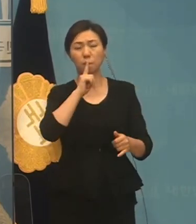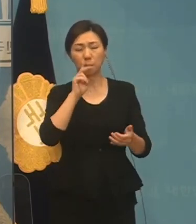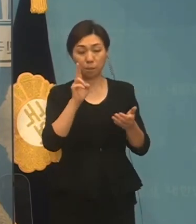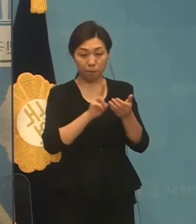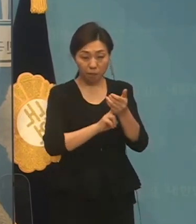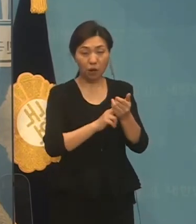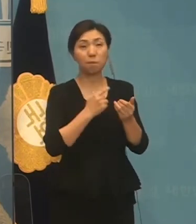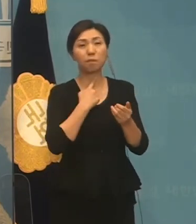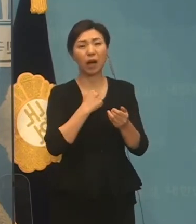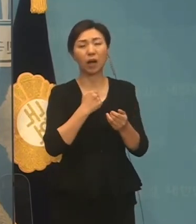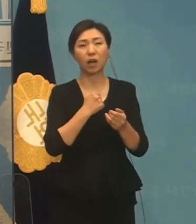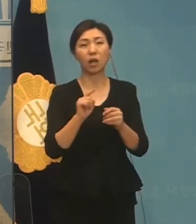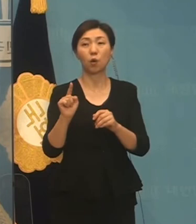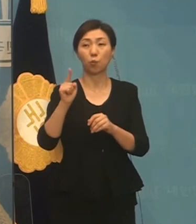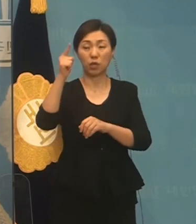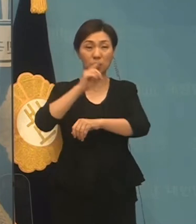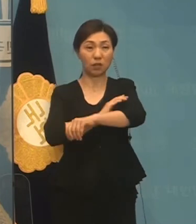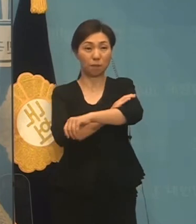것입니다.